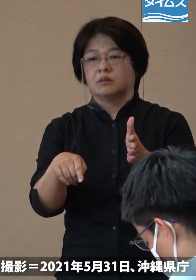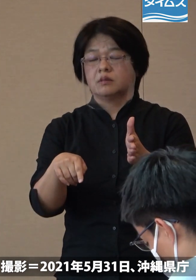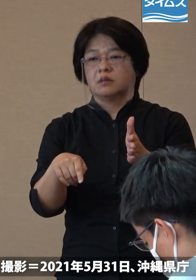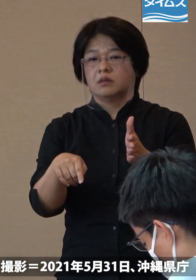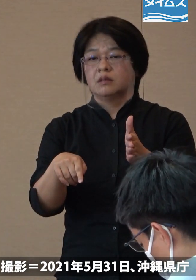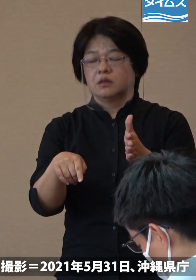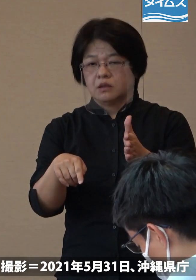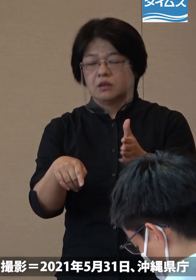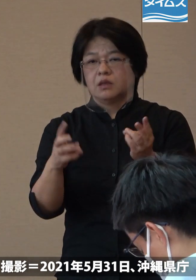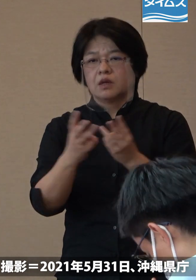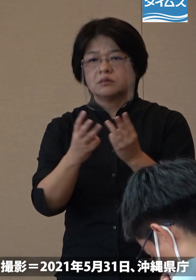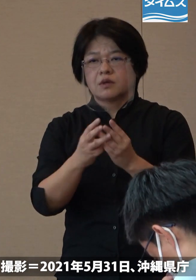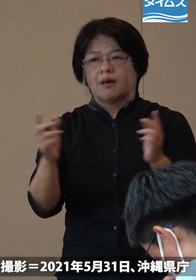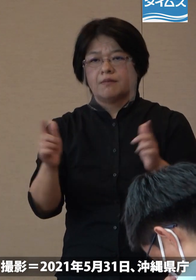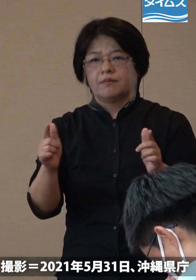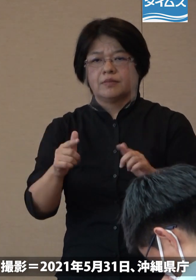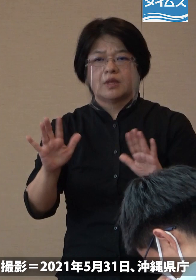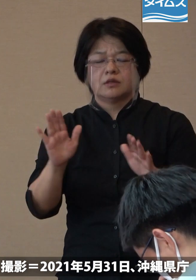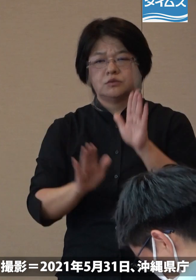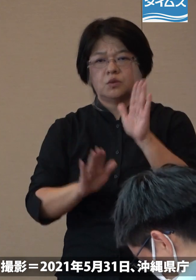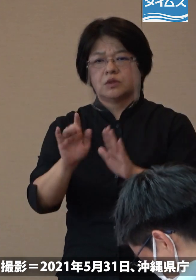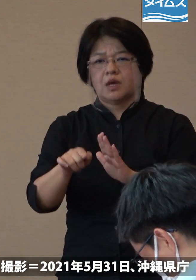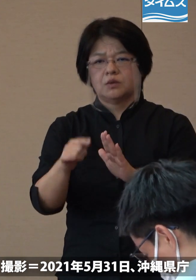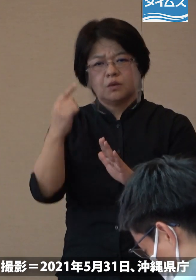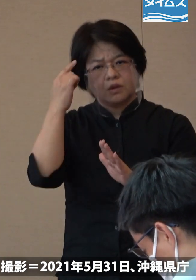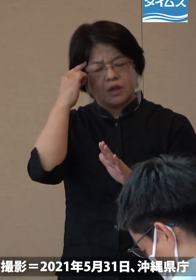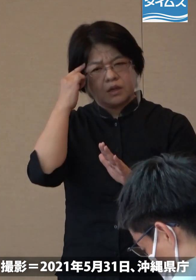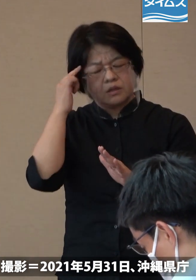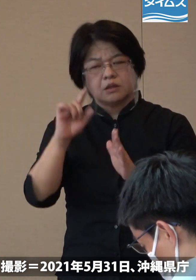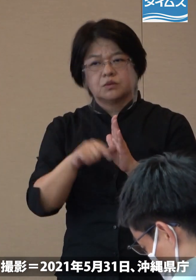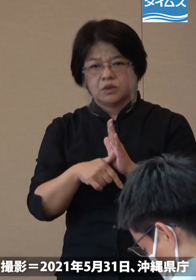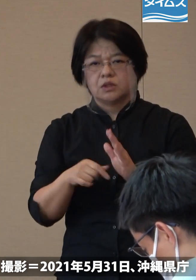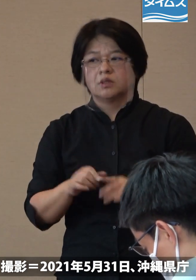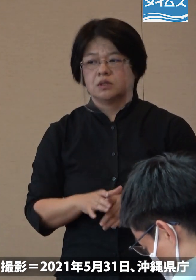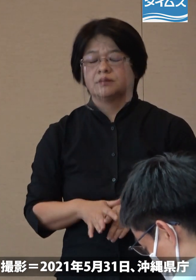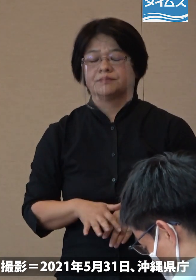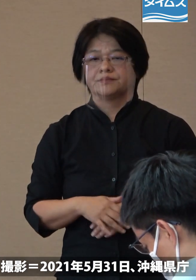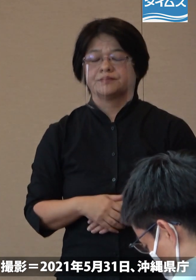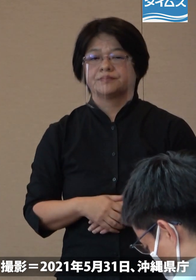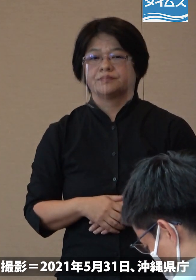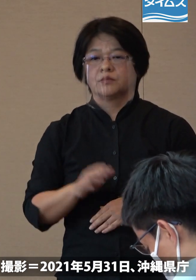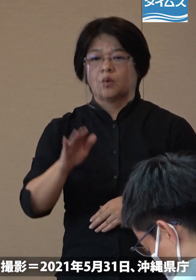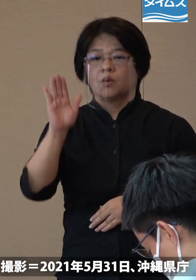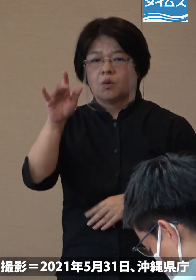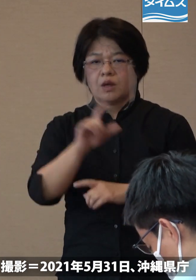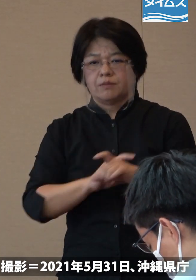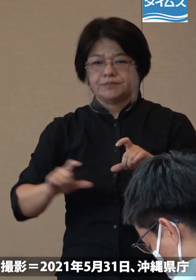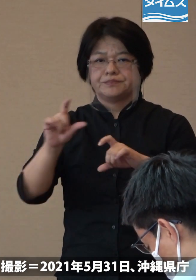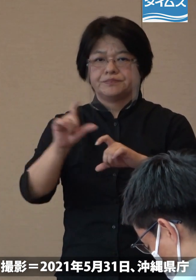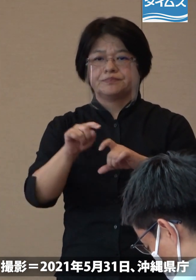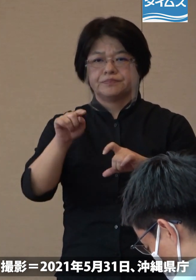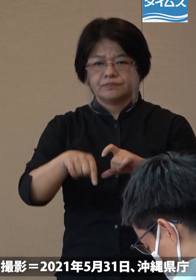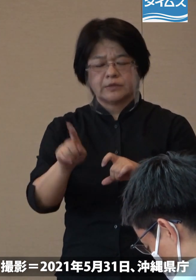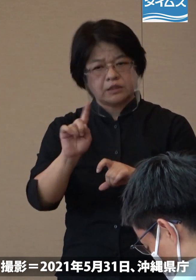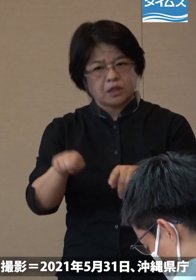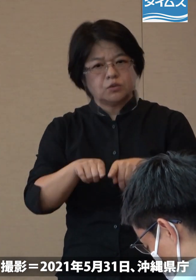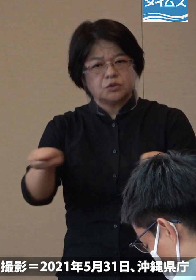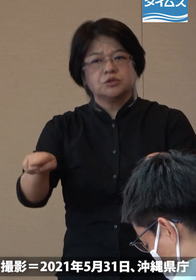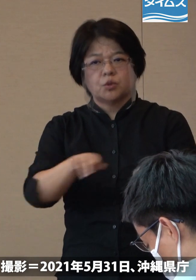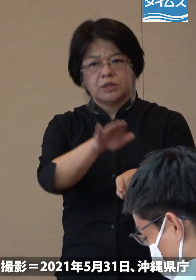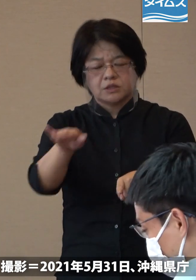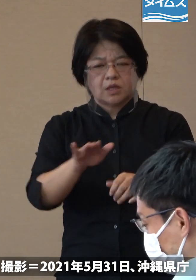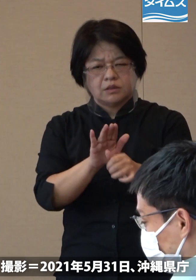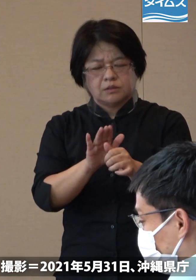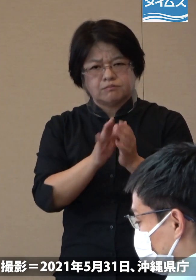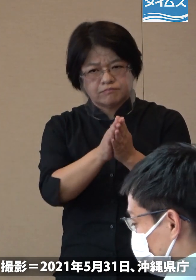下がっていかないという状況を考えますと、今後は、なお強い措置を皆様